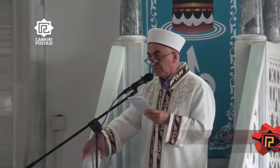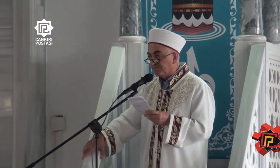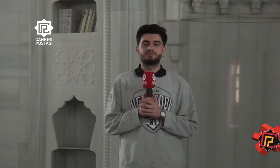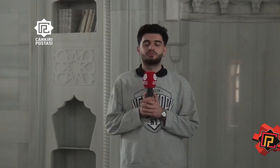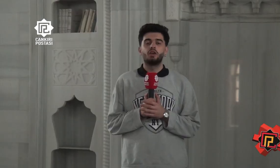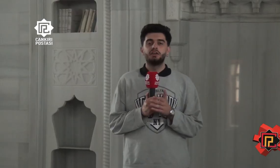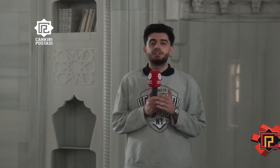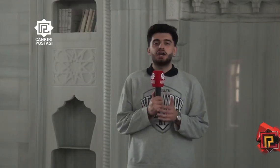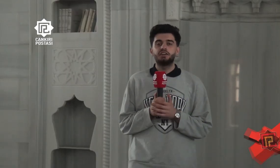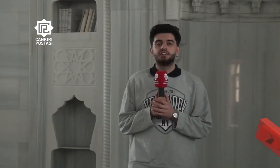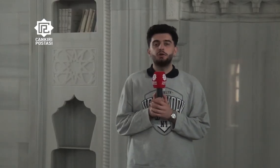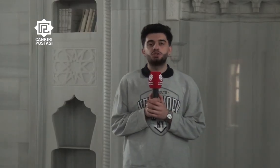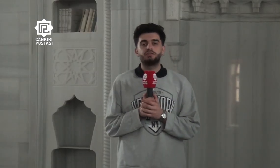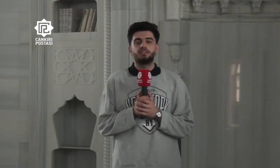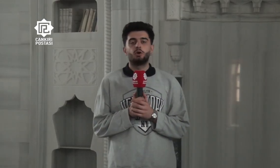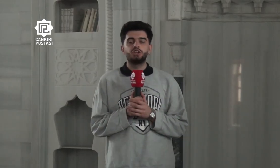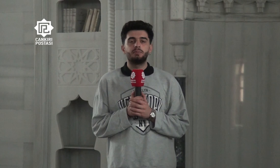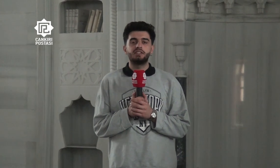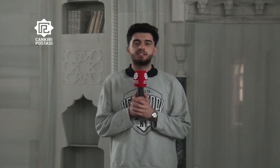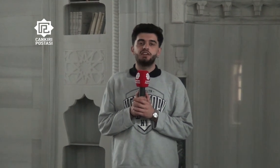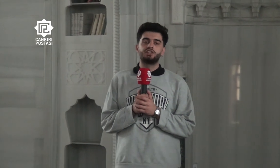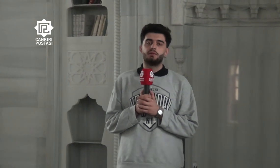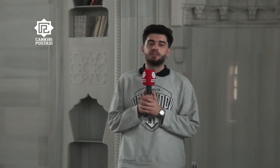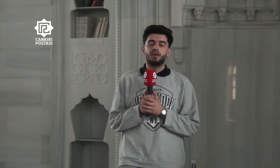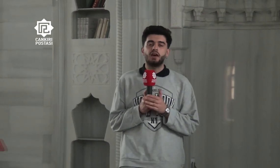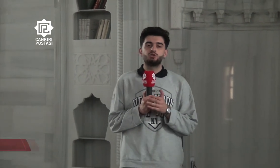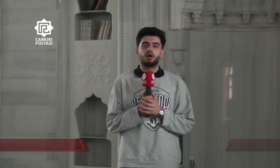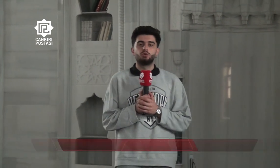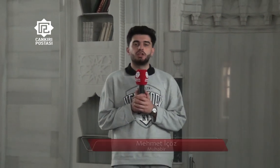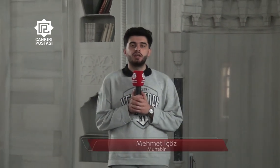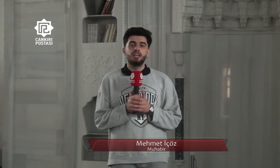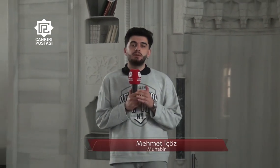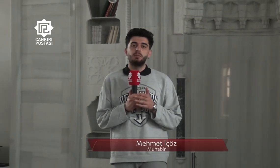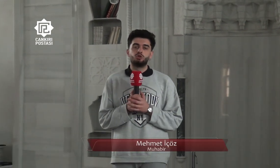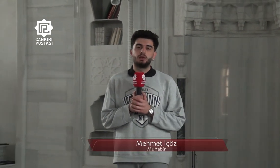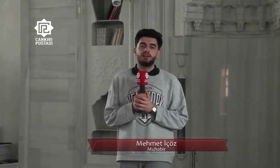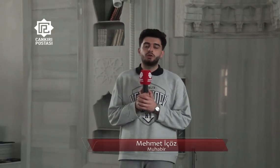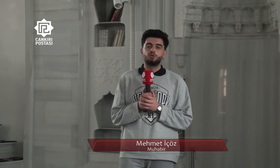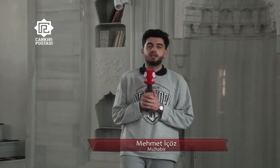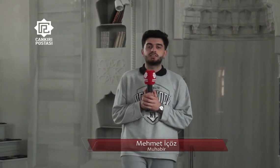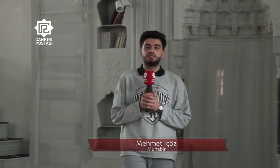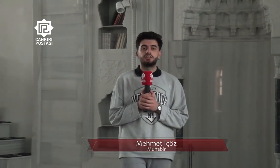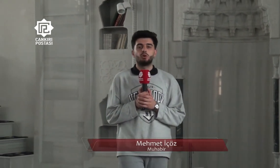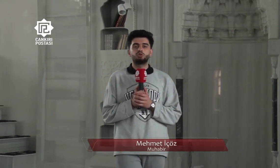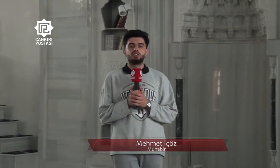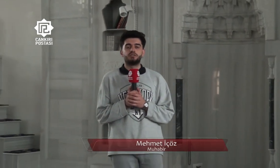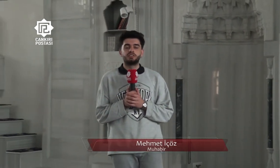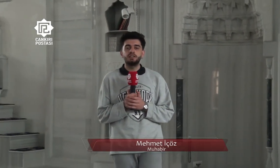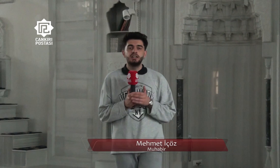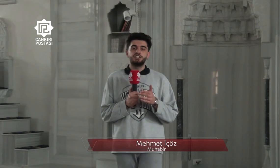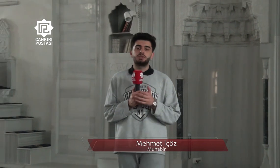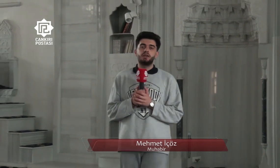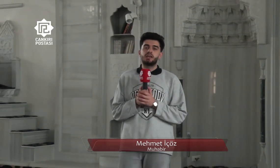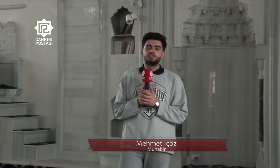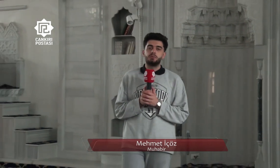geçirildi. Çankırı'da 3 haftadır Hoca Ahmet Yesevi Camii'nde her cuma günleri imam hutbeleri Hoca Saadettin Özsoy